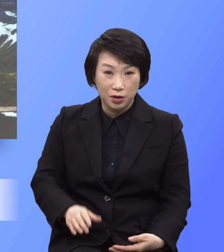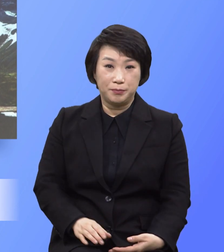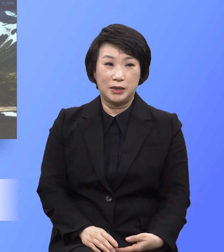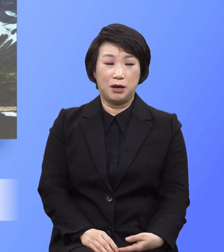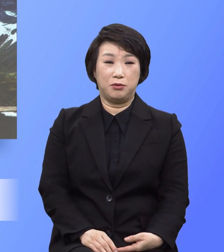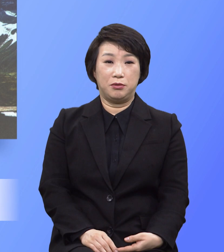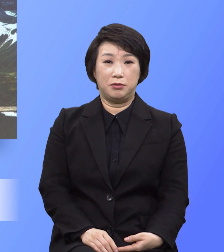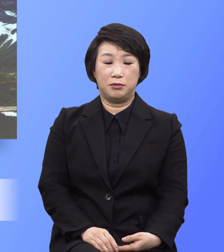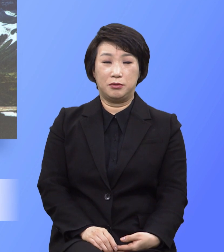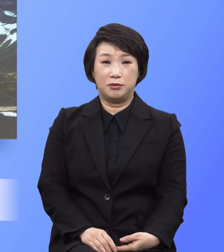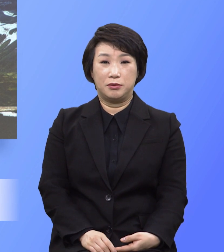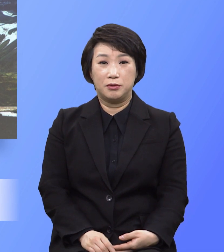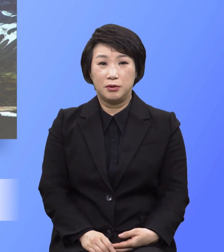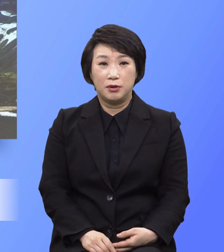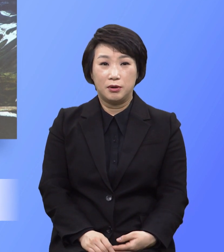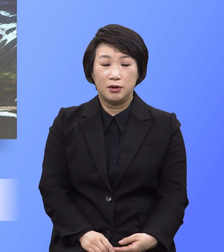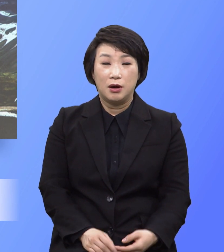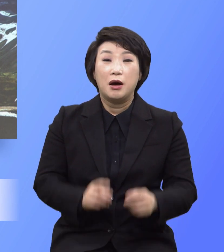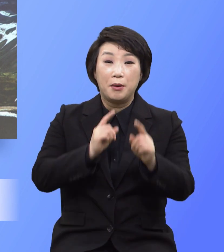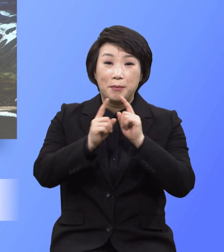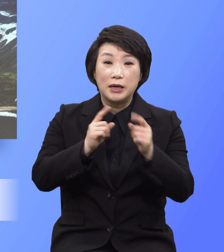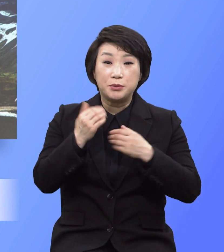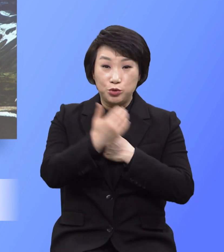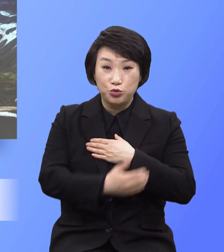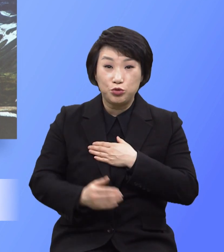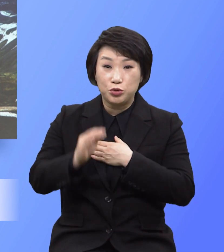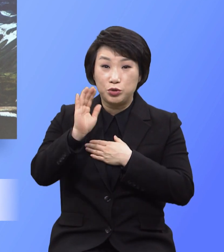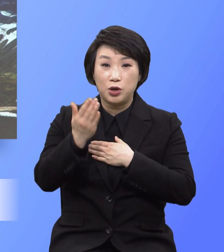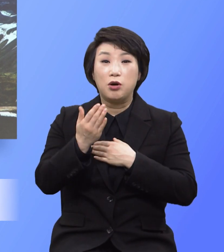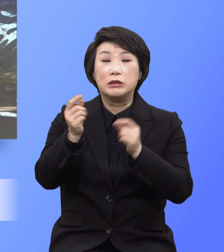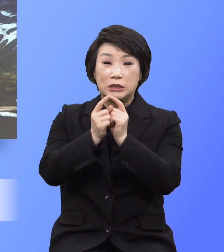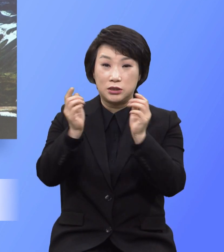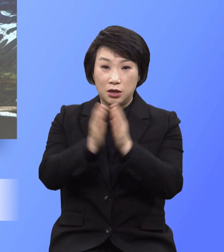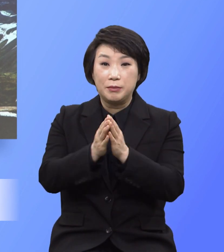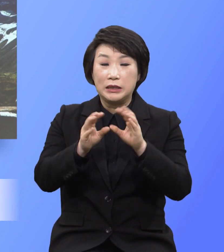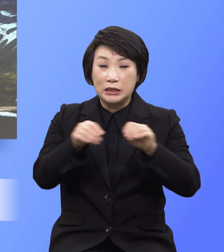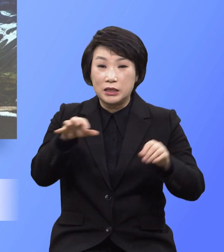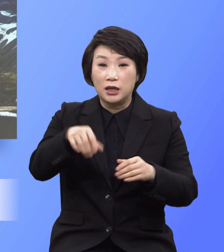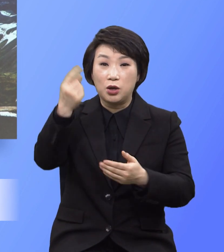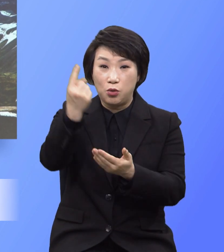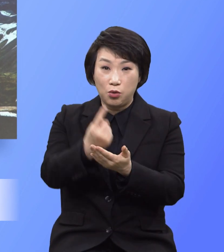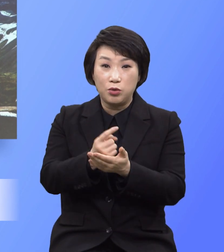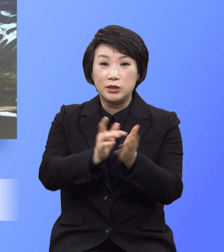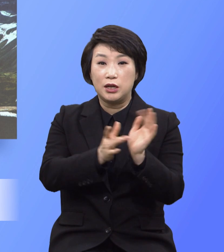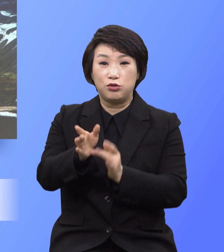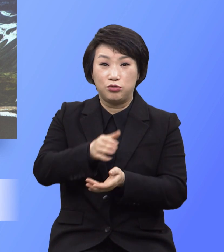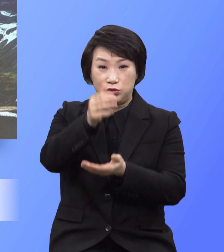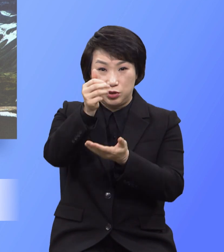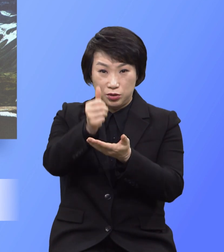이 말입니다. 말씀이 육신이 되어 친히 이 땅에 오신 예수 그리스도는